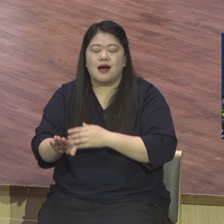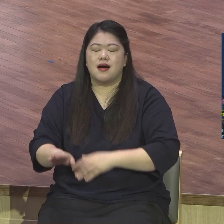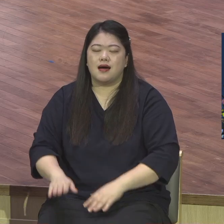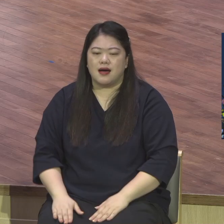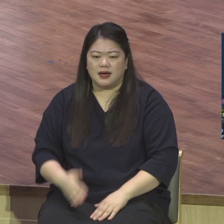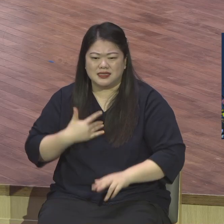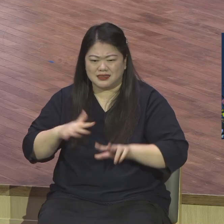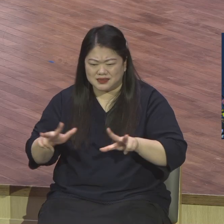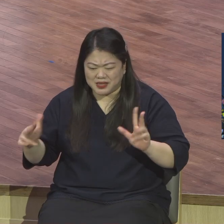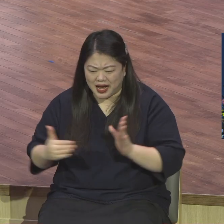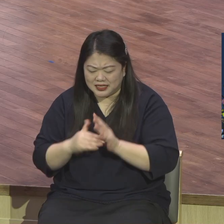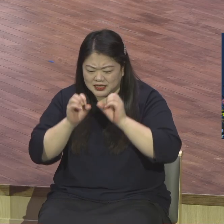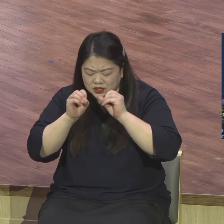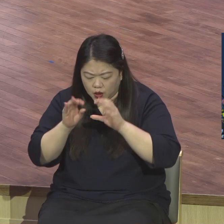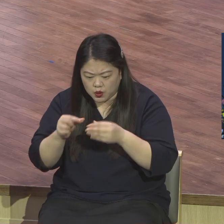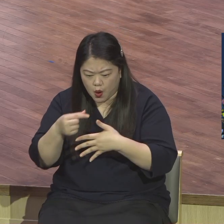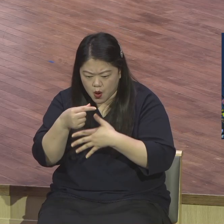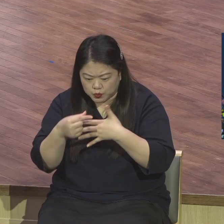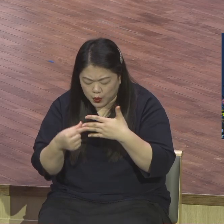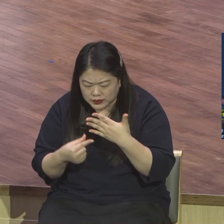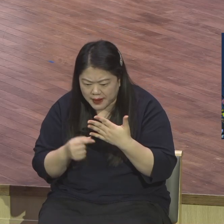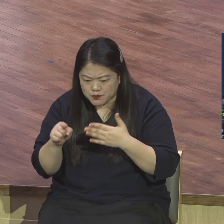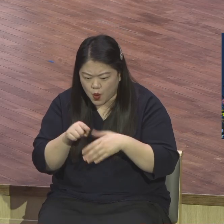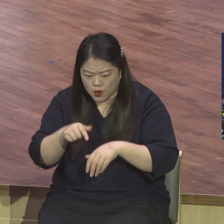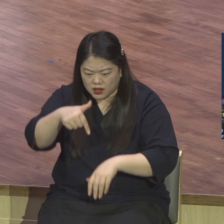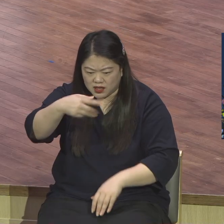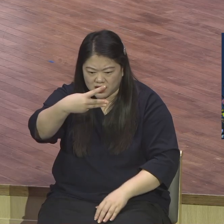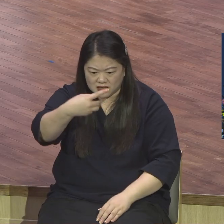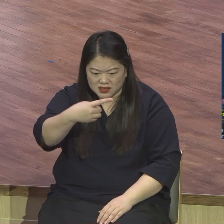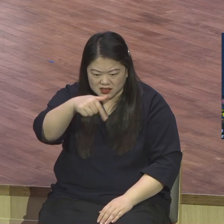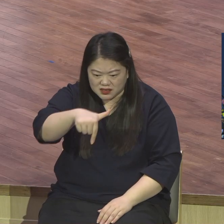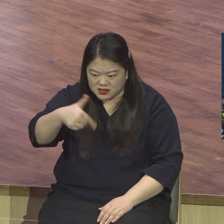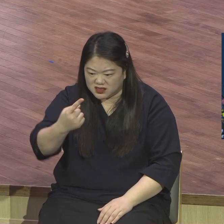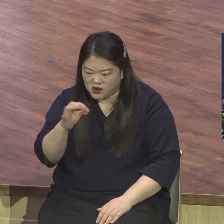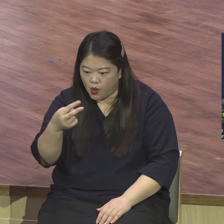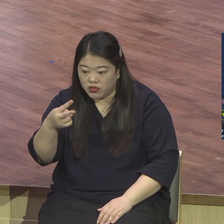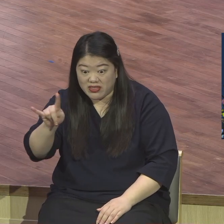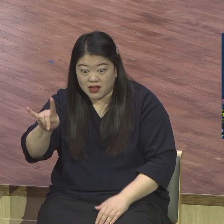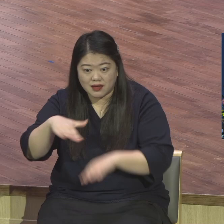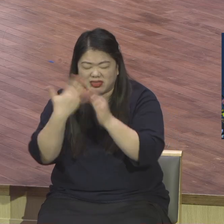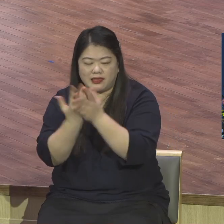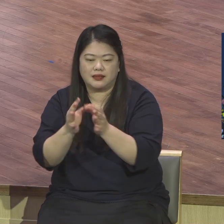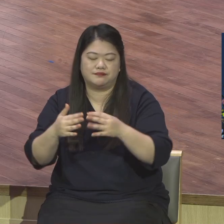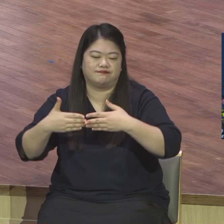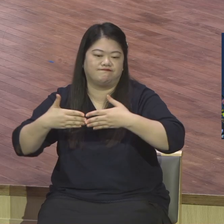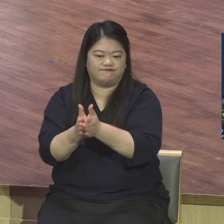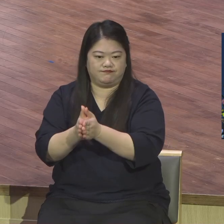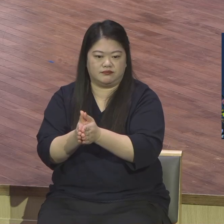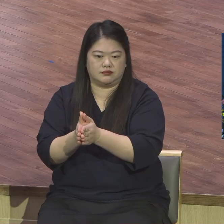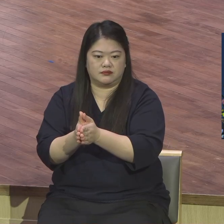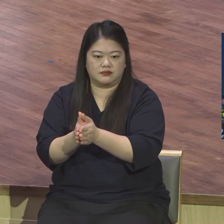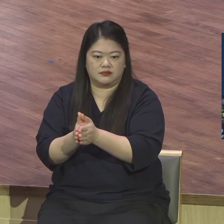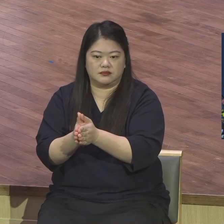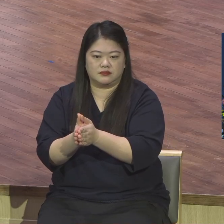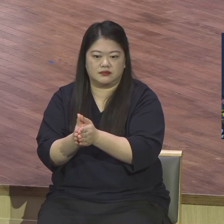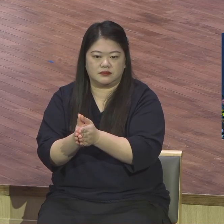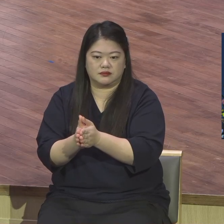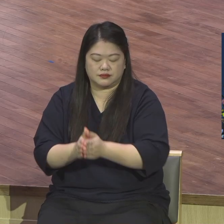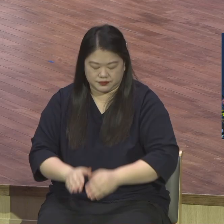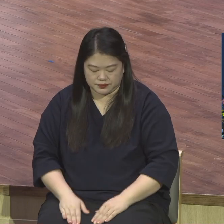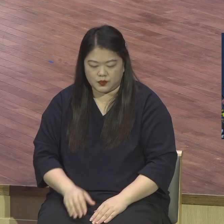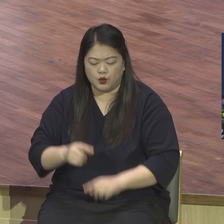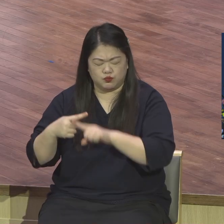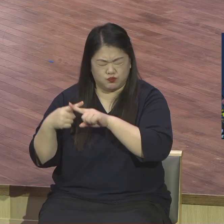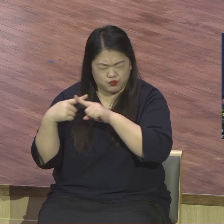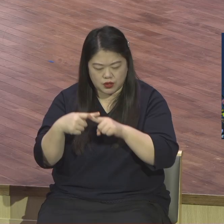그 이후로 지금까지 무슨 2단이 3단이 어떻고 목사 면직은 상관없어.